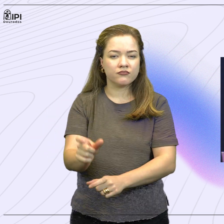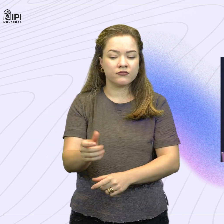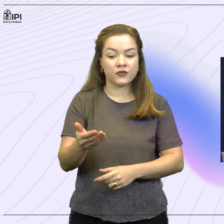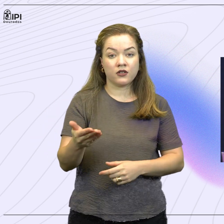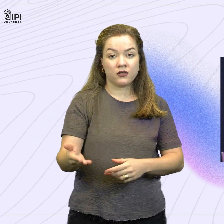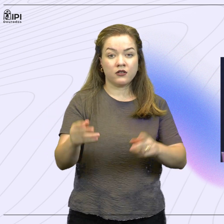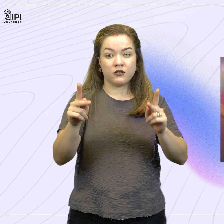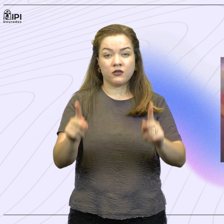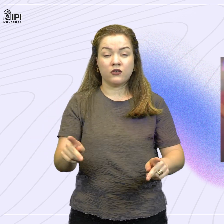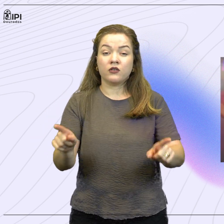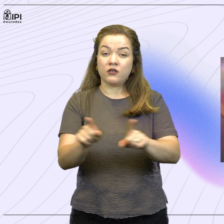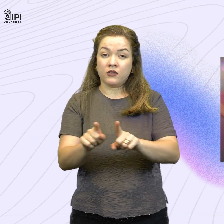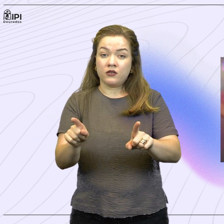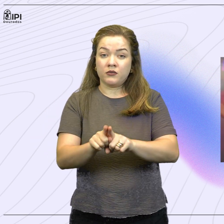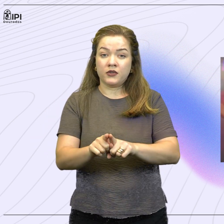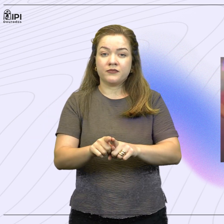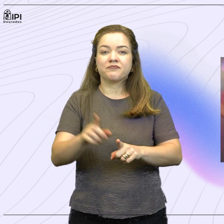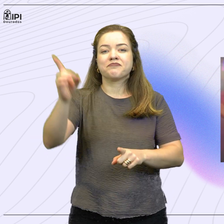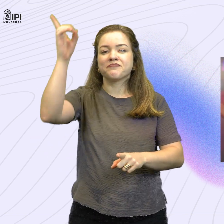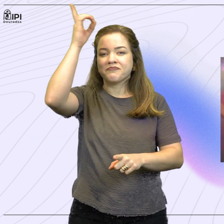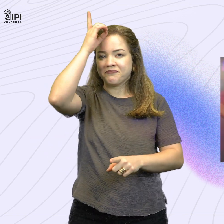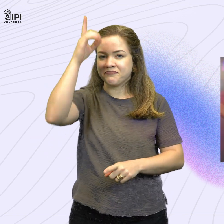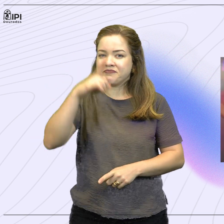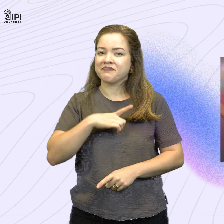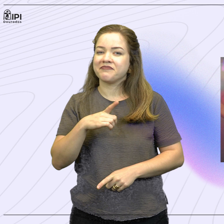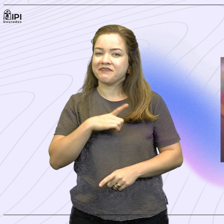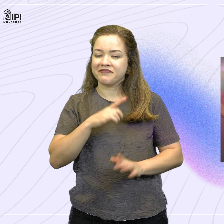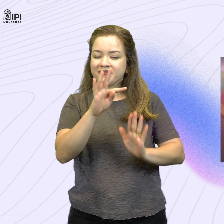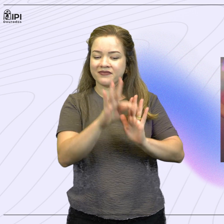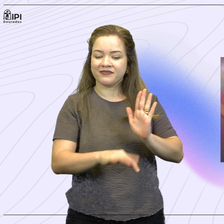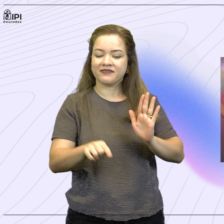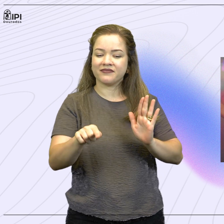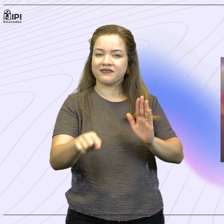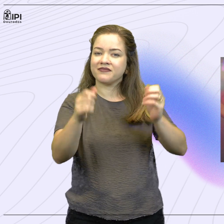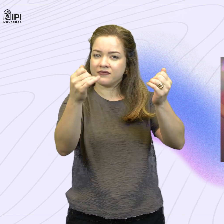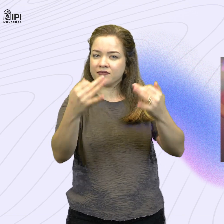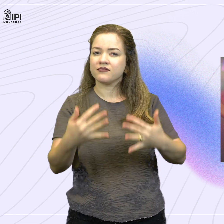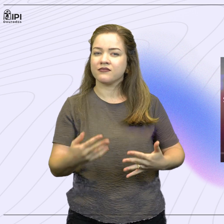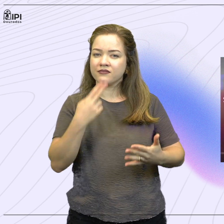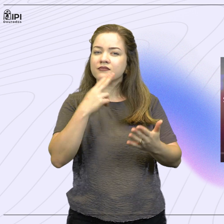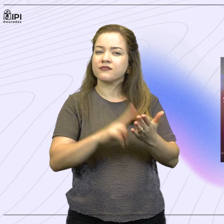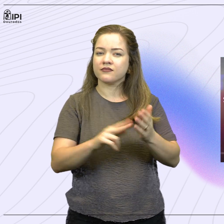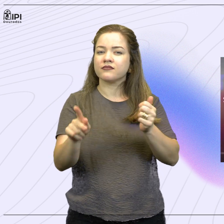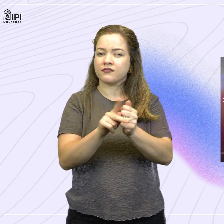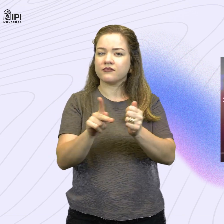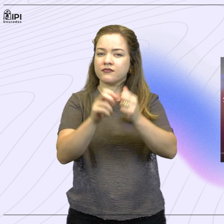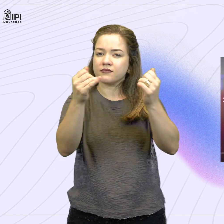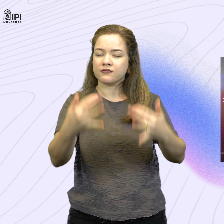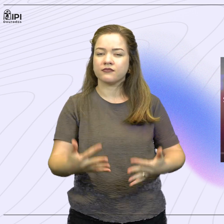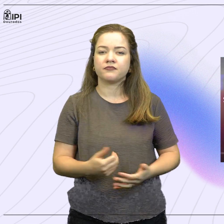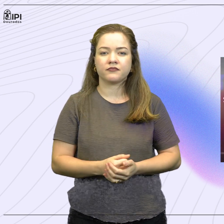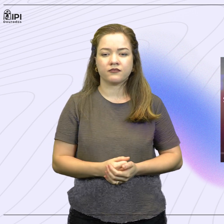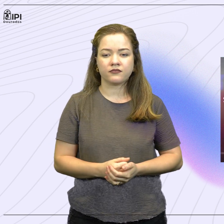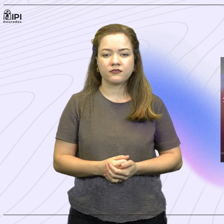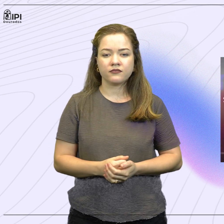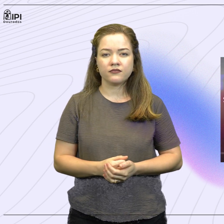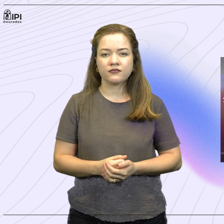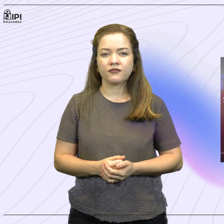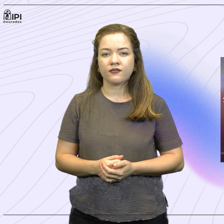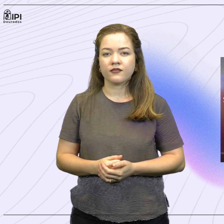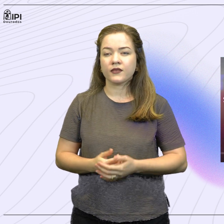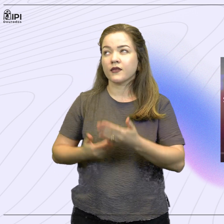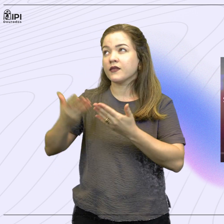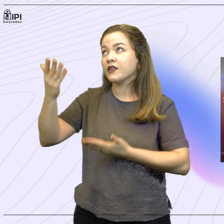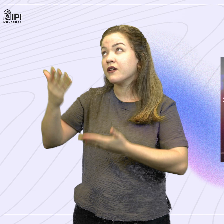também servidor é um povo que tem dons, e esse texto também nos fala algo, essa carta de Pedro, que diz assim: sirvam ao